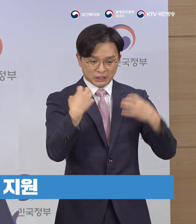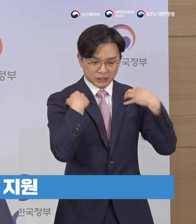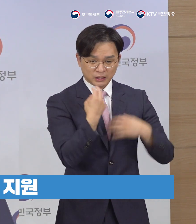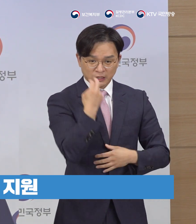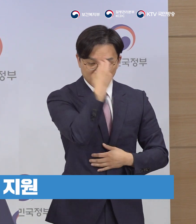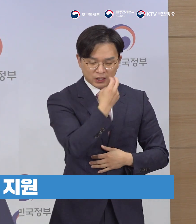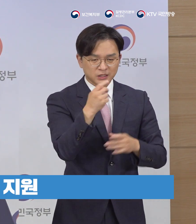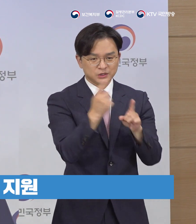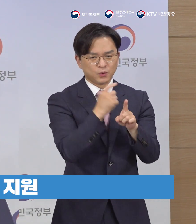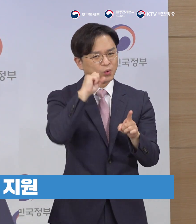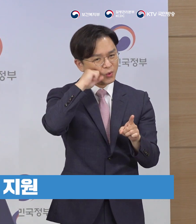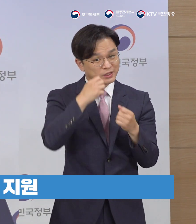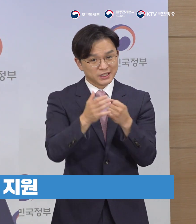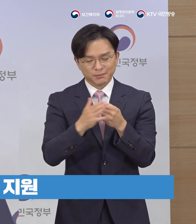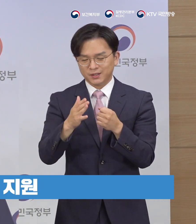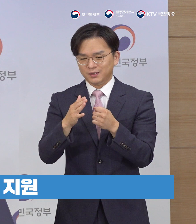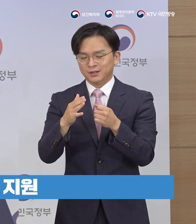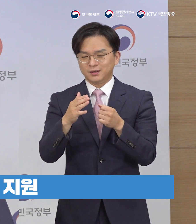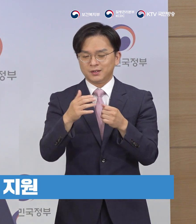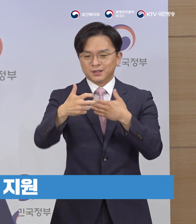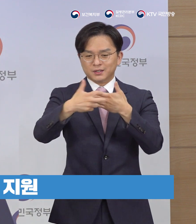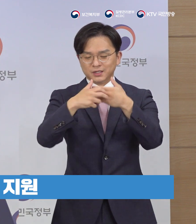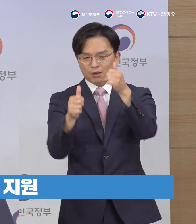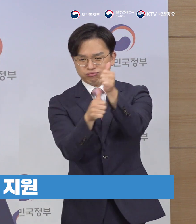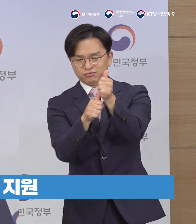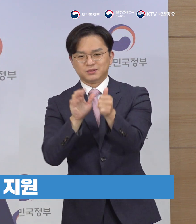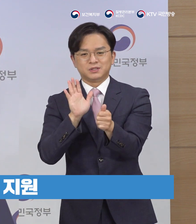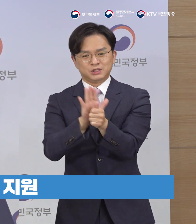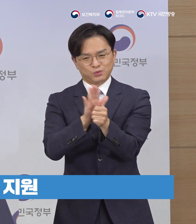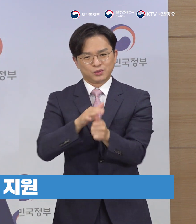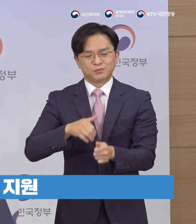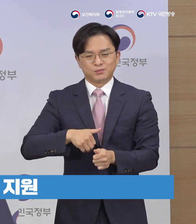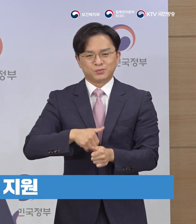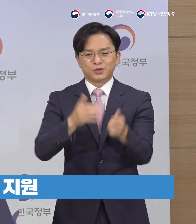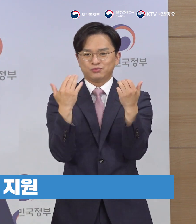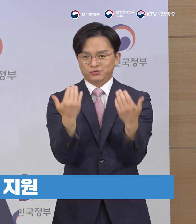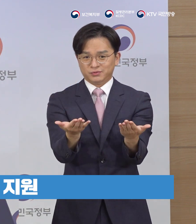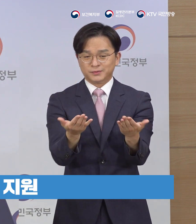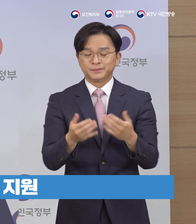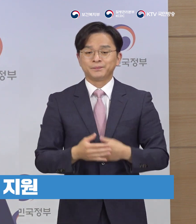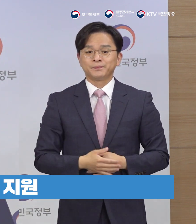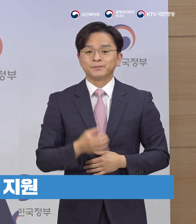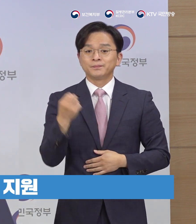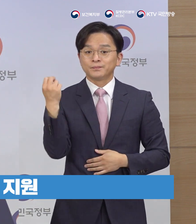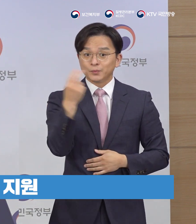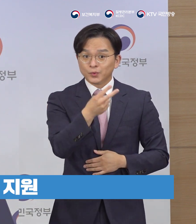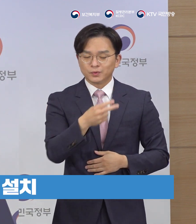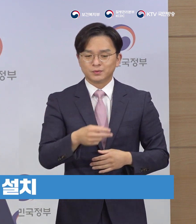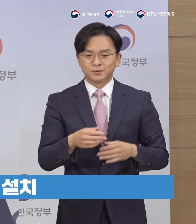하였습니다. 또한 진료 보조 인력을 한시적으로 지원할 예정입니다.